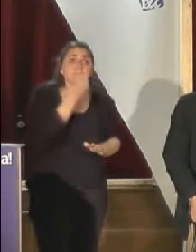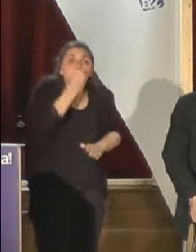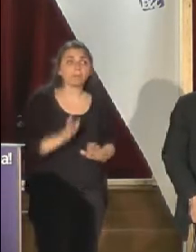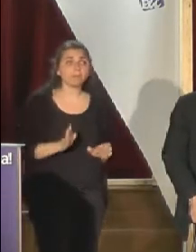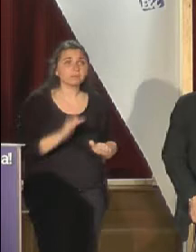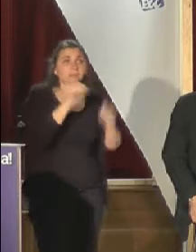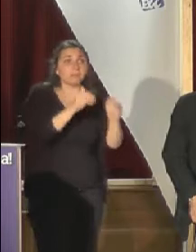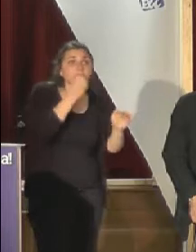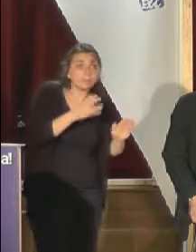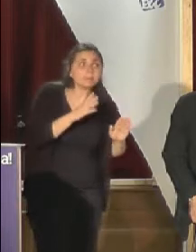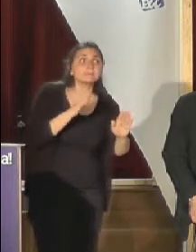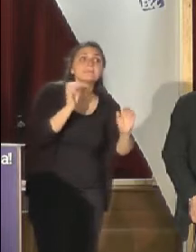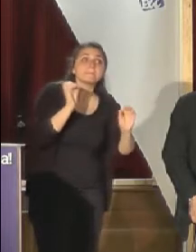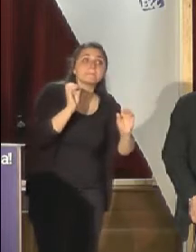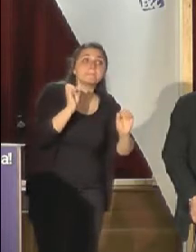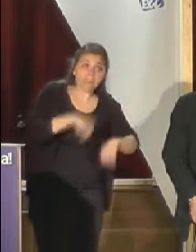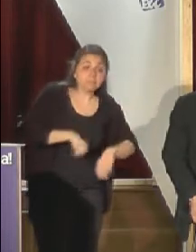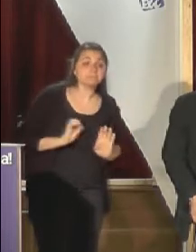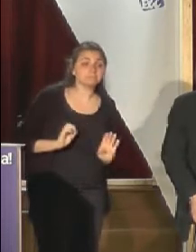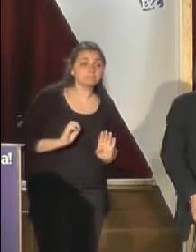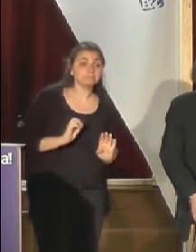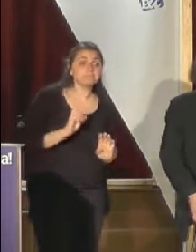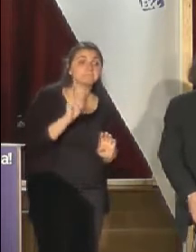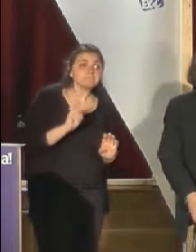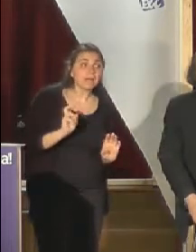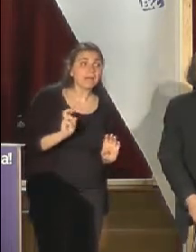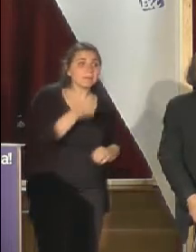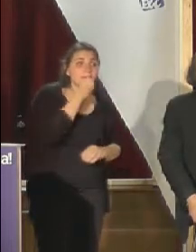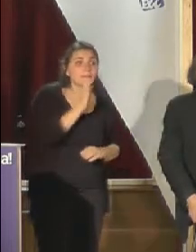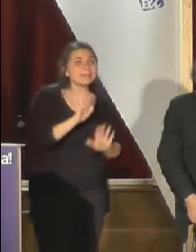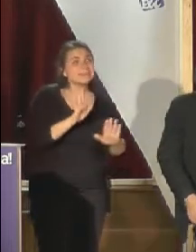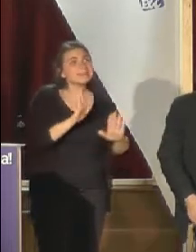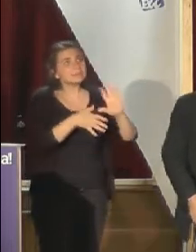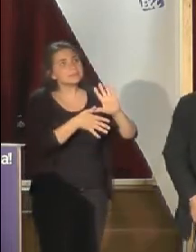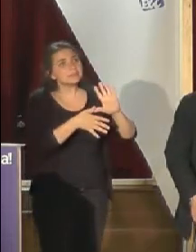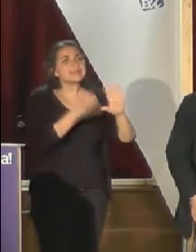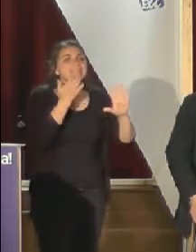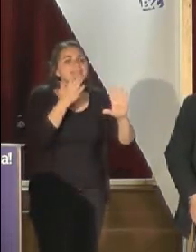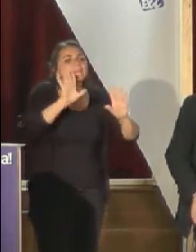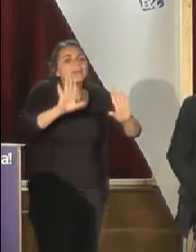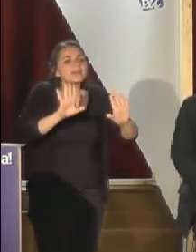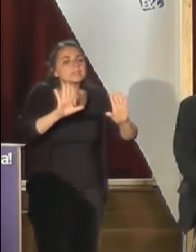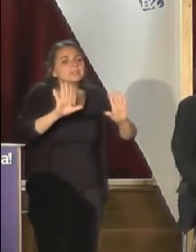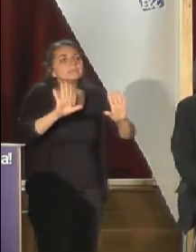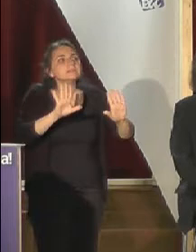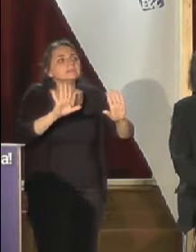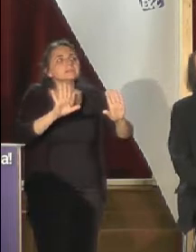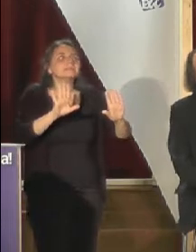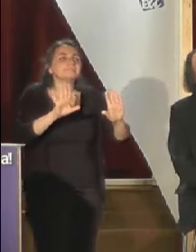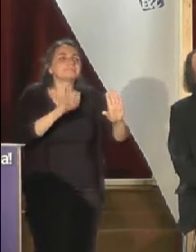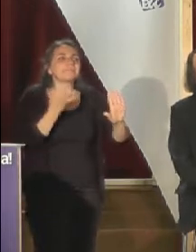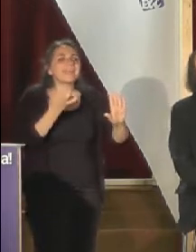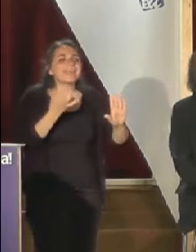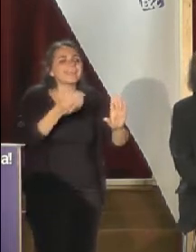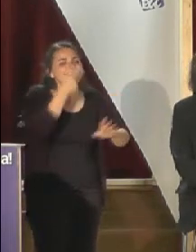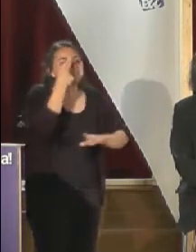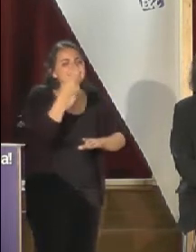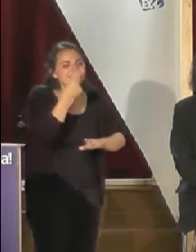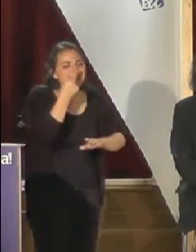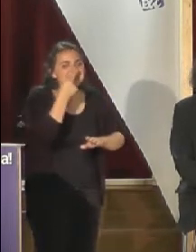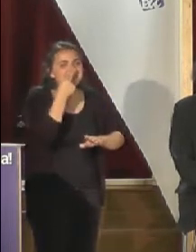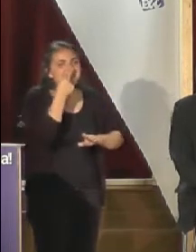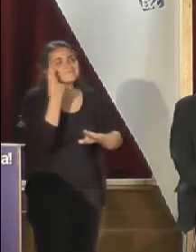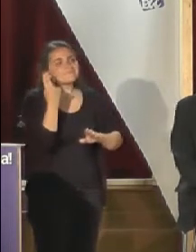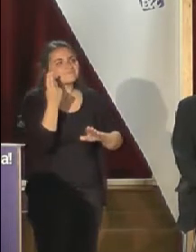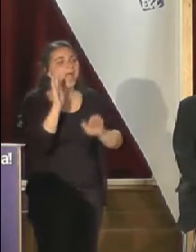vale. Como é votar ben? De acordo con os intereses norteamericanos. Si votan mal, montamos un golpe de Estado. Un